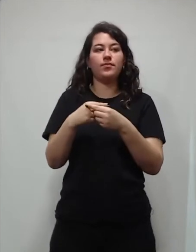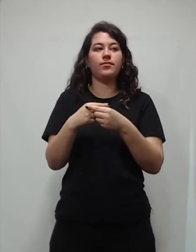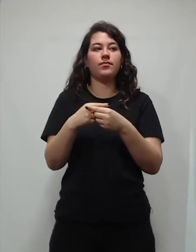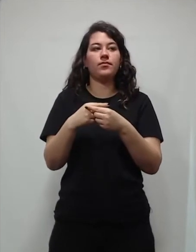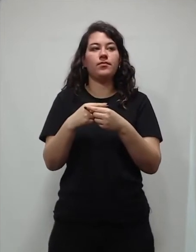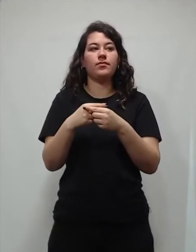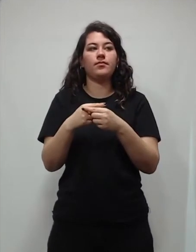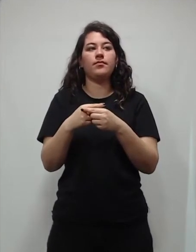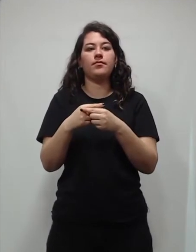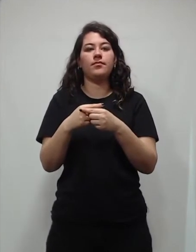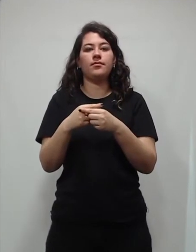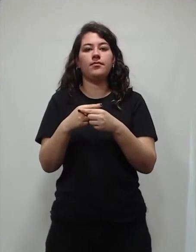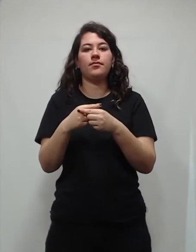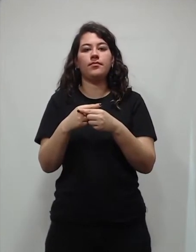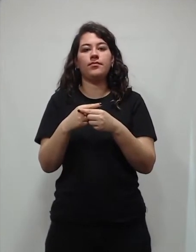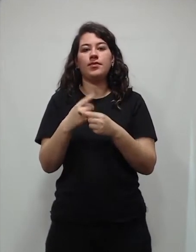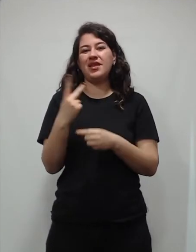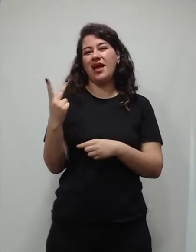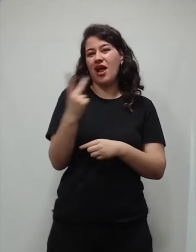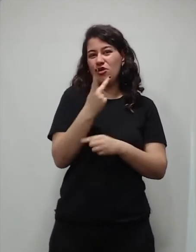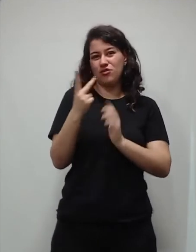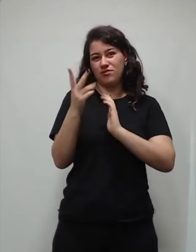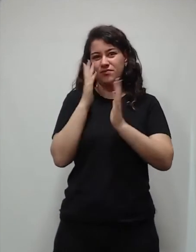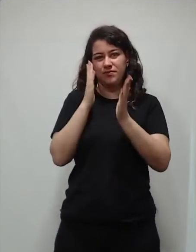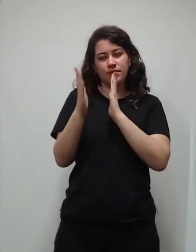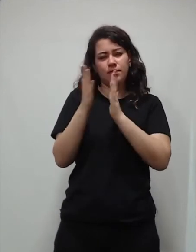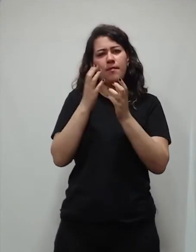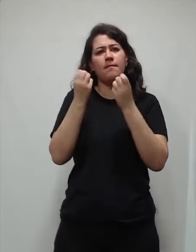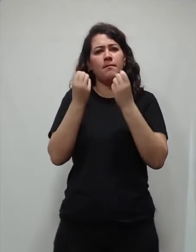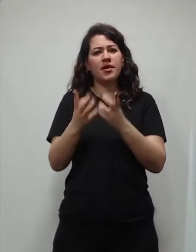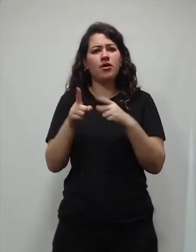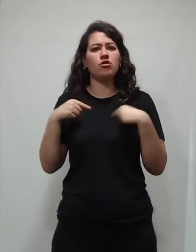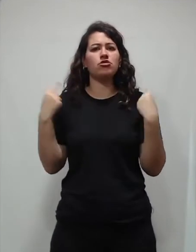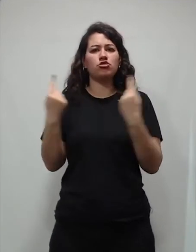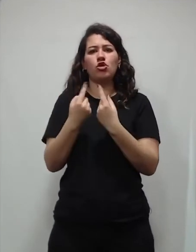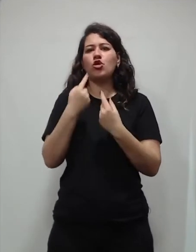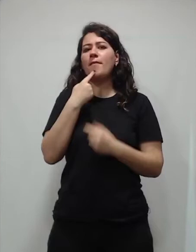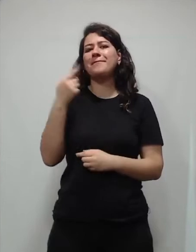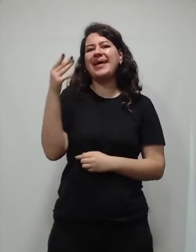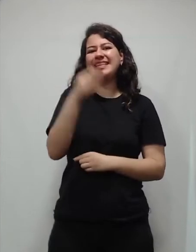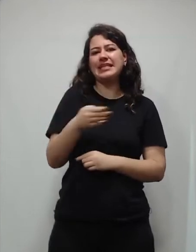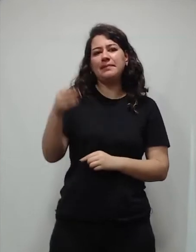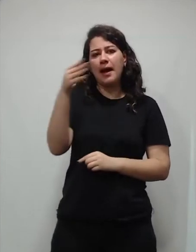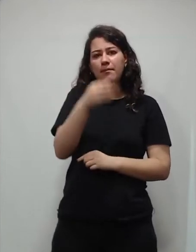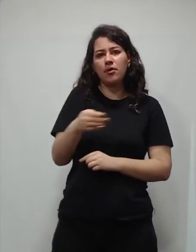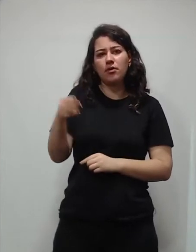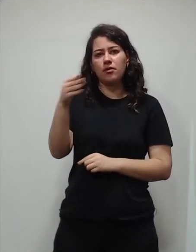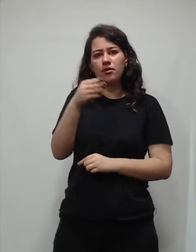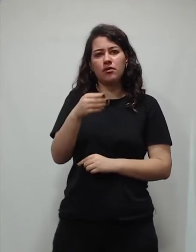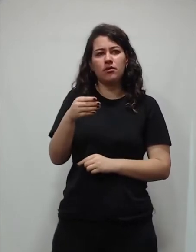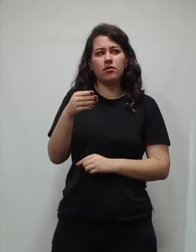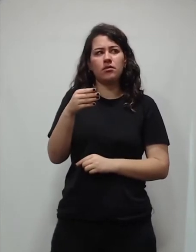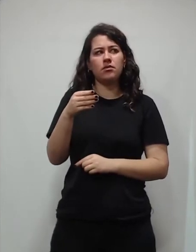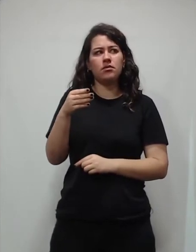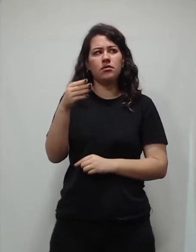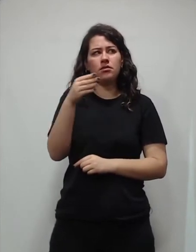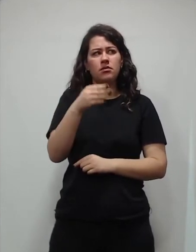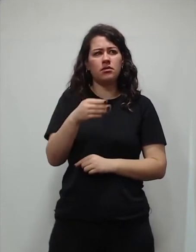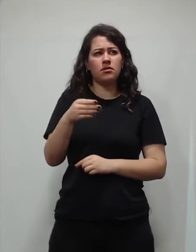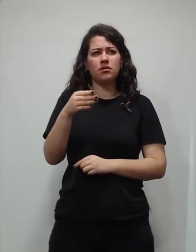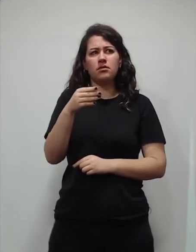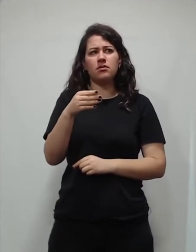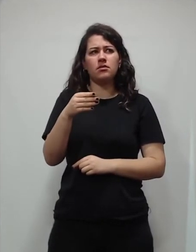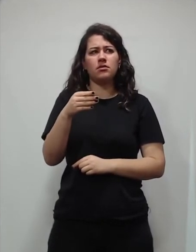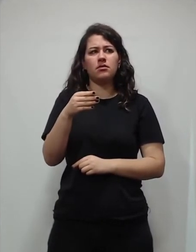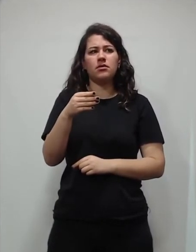a Zulia y a Lizardo, porque nosotros participamos en el primer periodo que se creó la